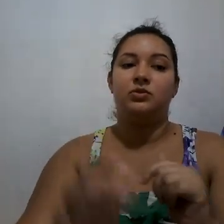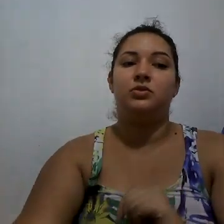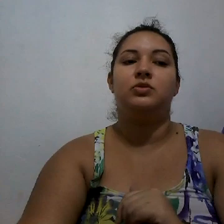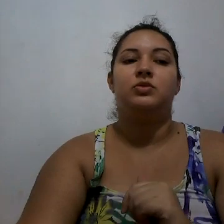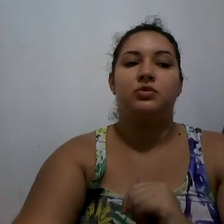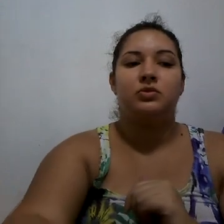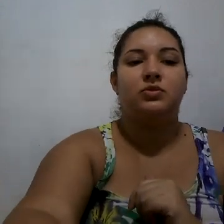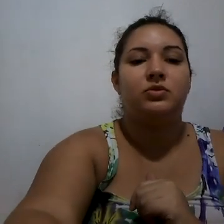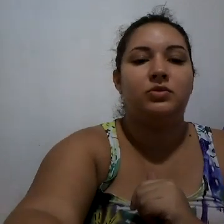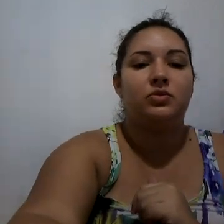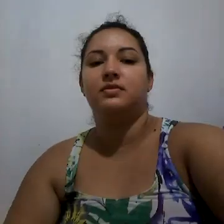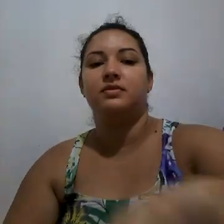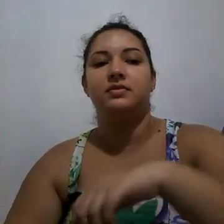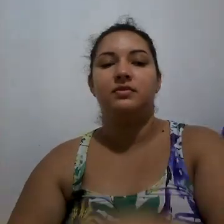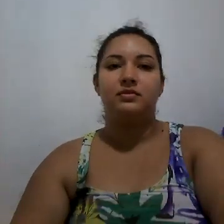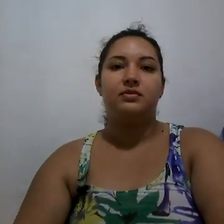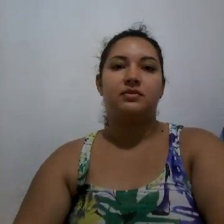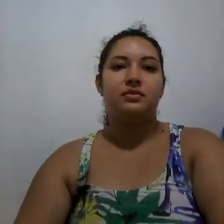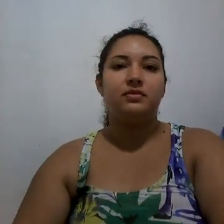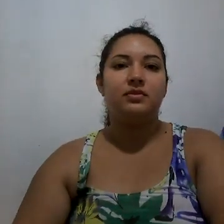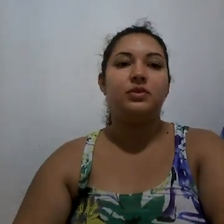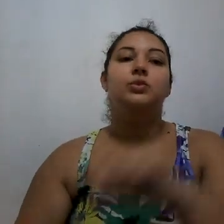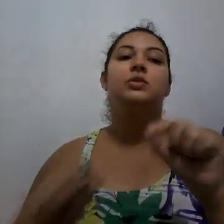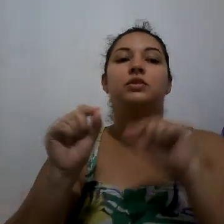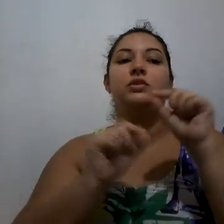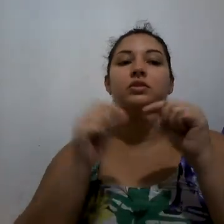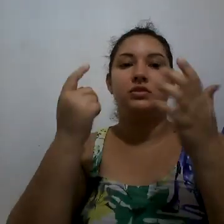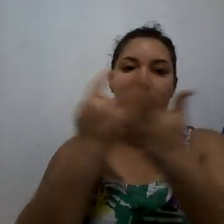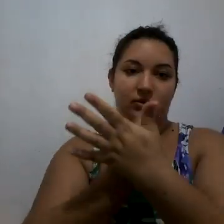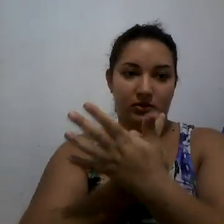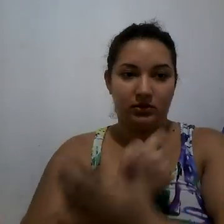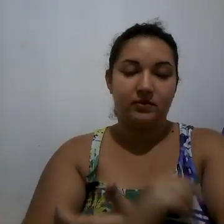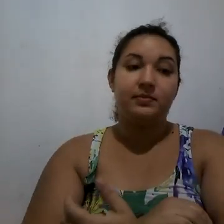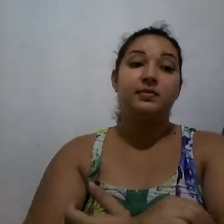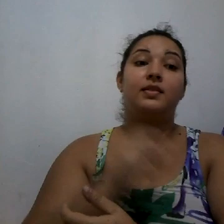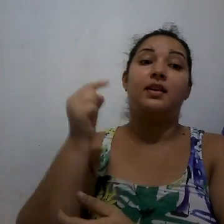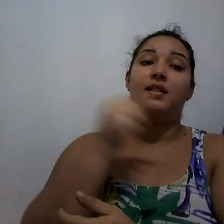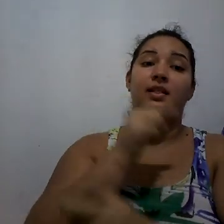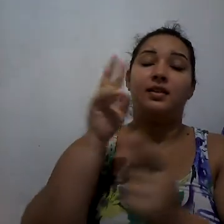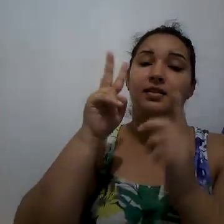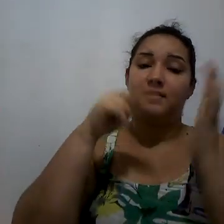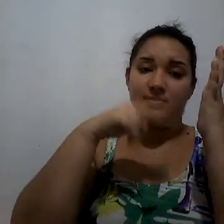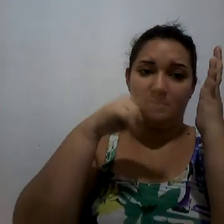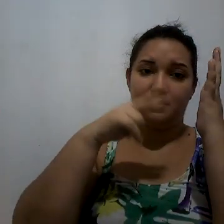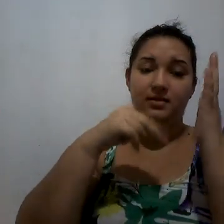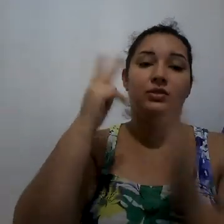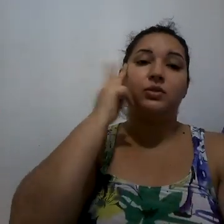Quando nós falamos, o que acontece? Para análises, geralmente as análises, a gente